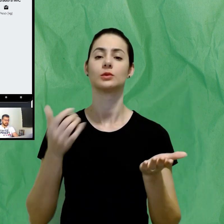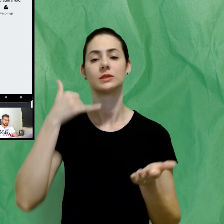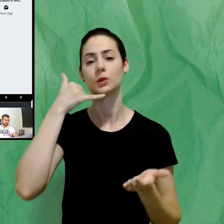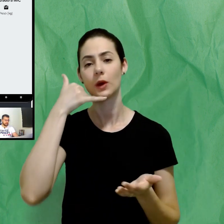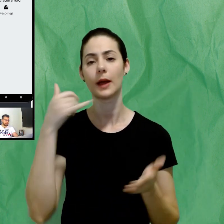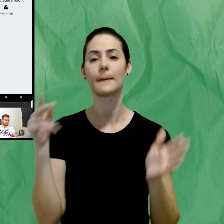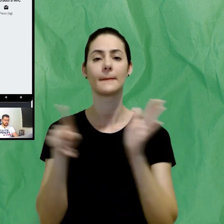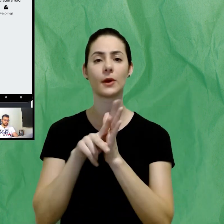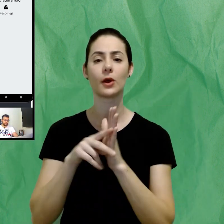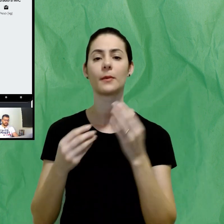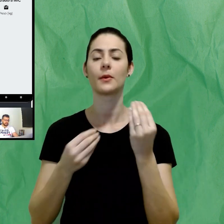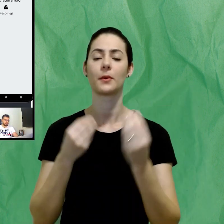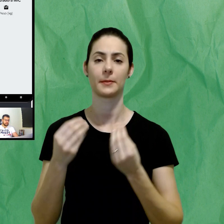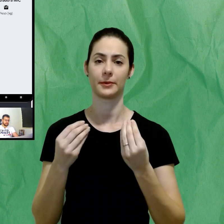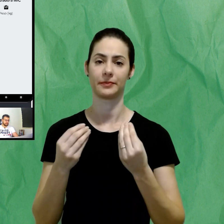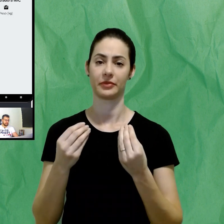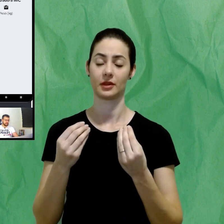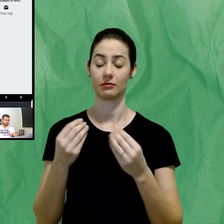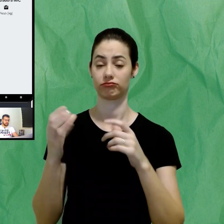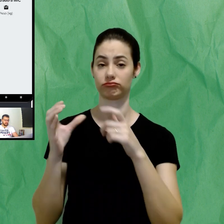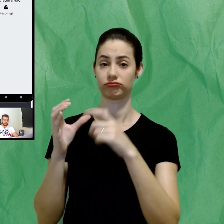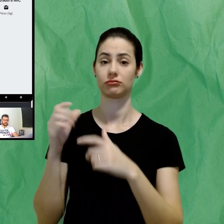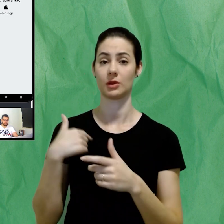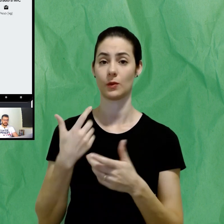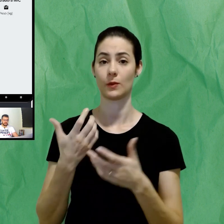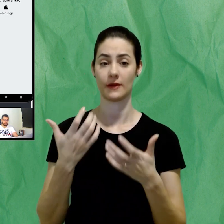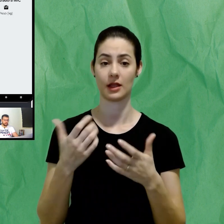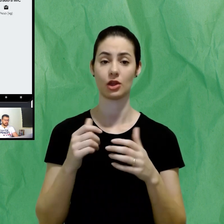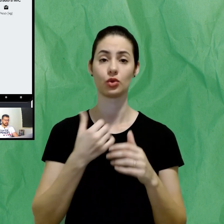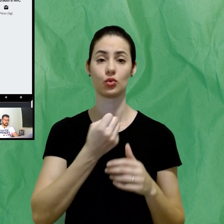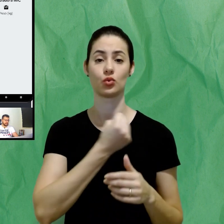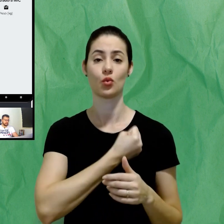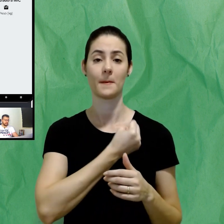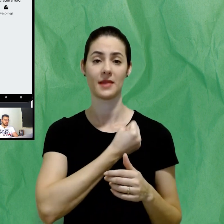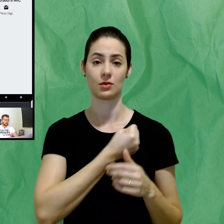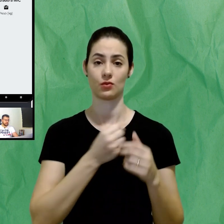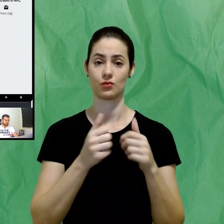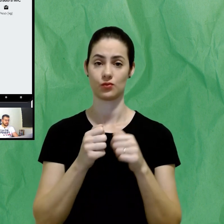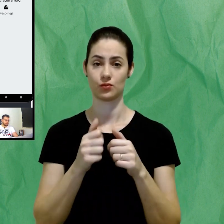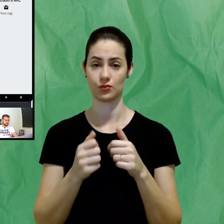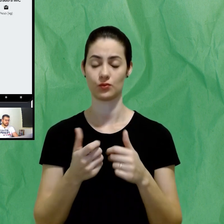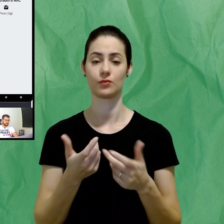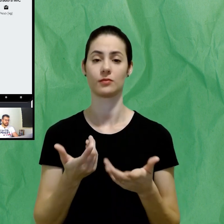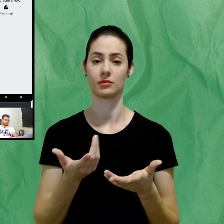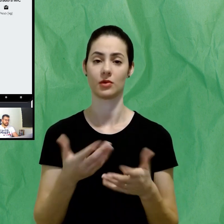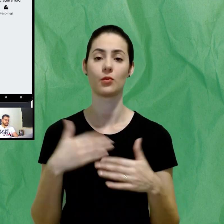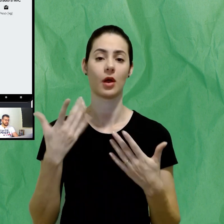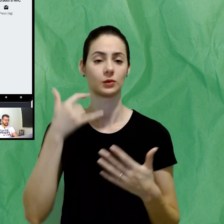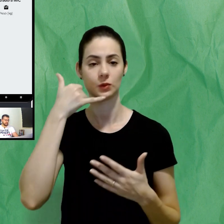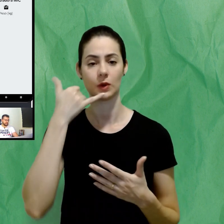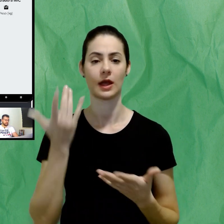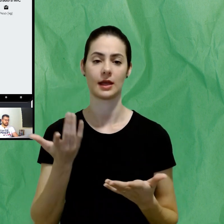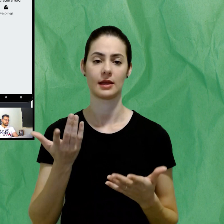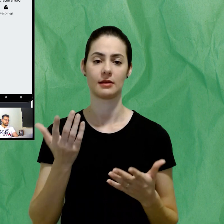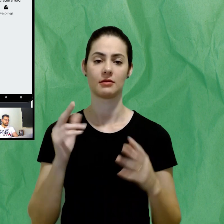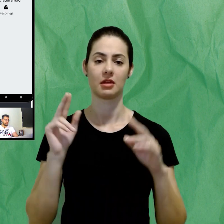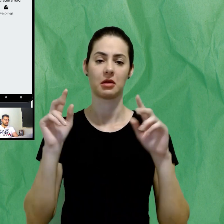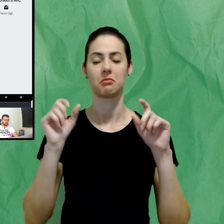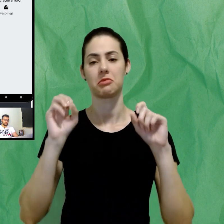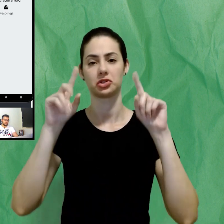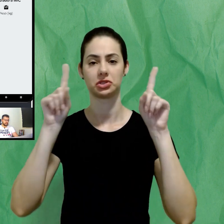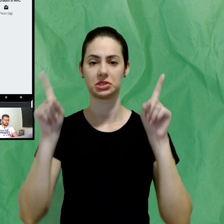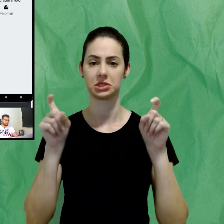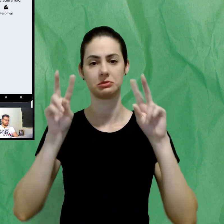celular dele. Então eu vou falar com ele: olha, abre um teclado aqui numérico para mim. Aqui tanto faz, tá, gente? Aspas simples ou dupla, vou